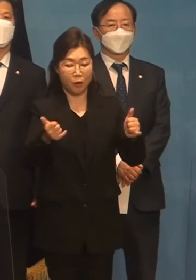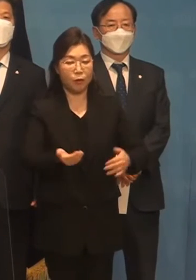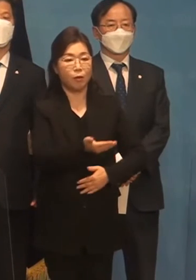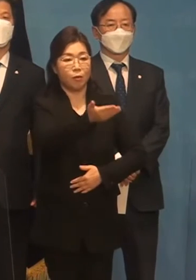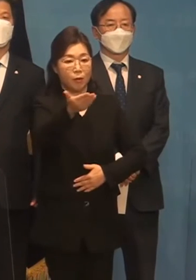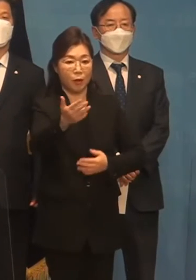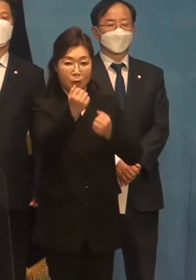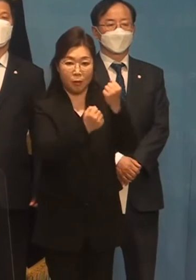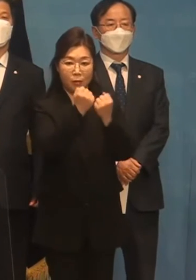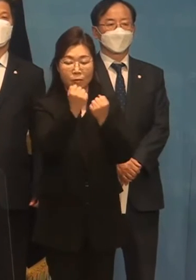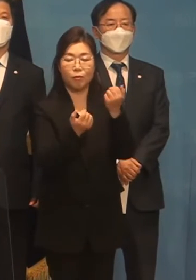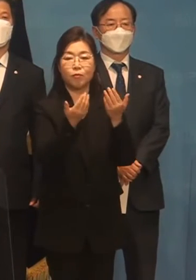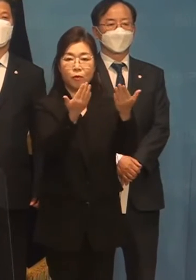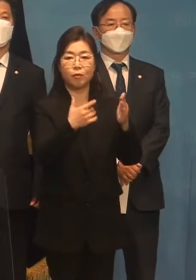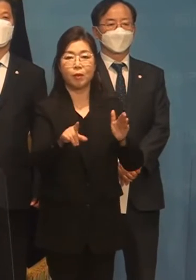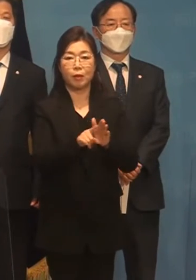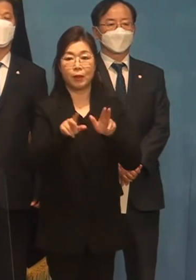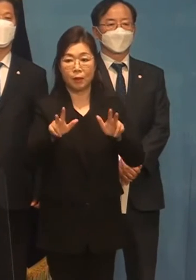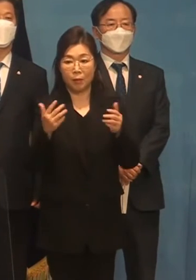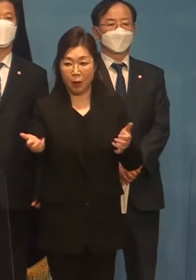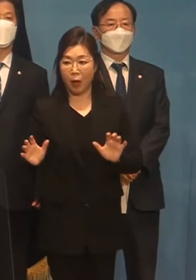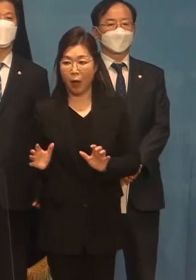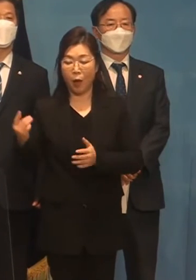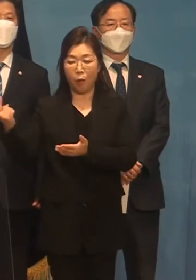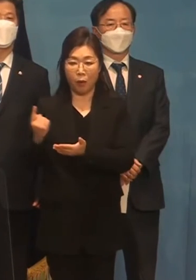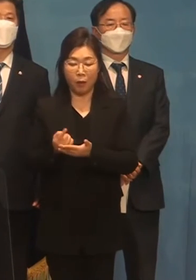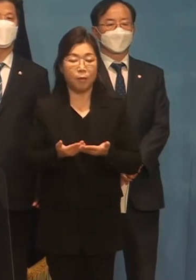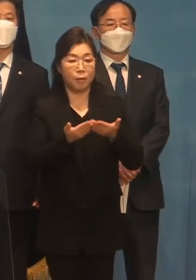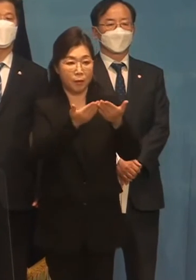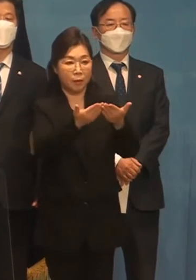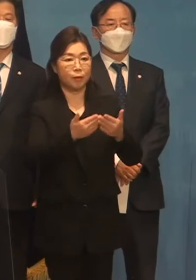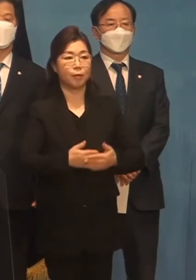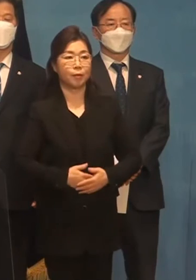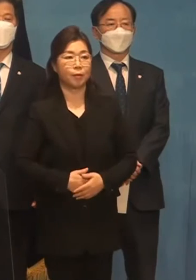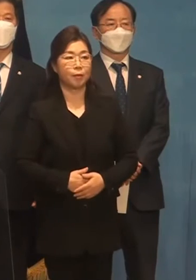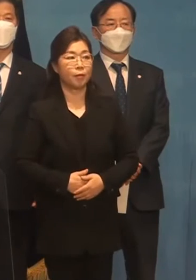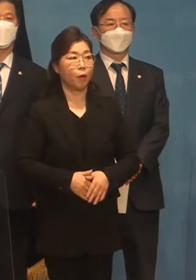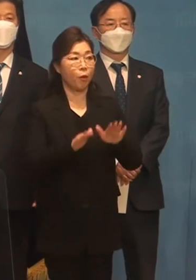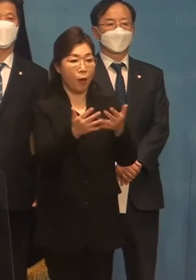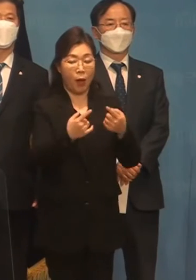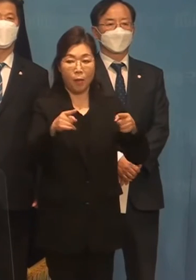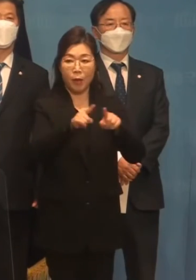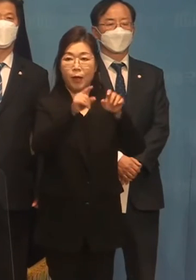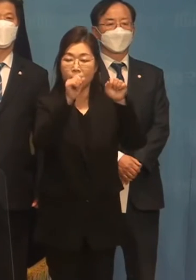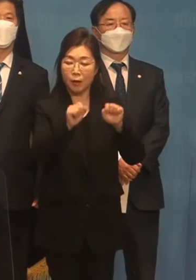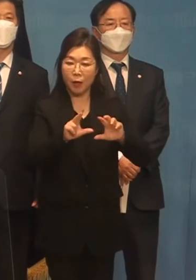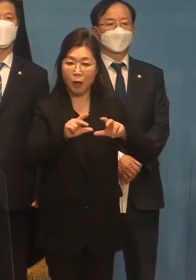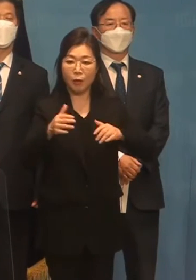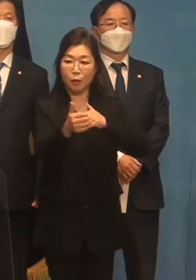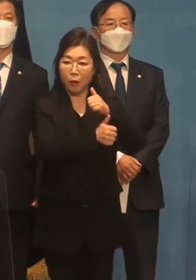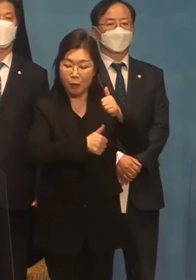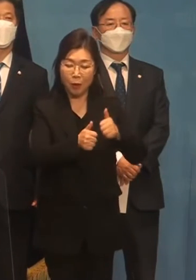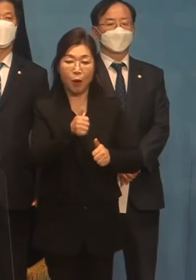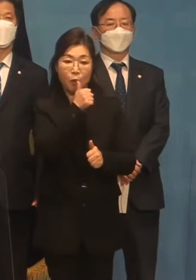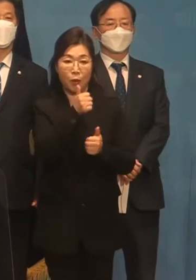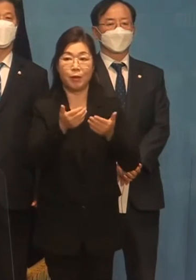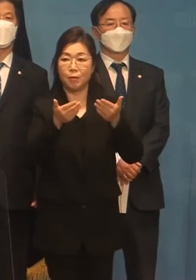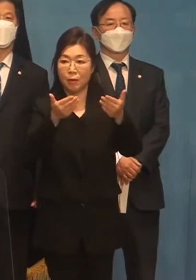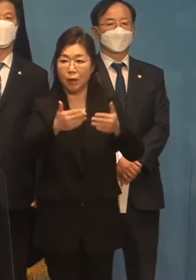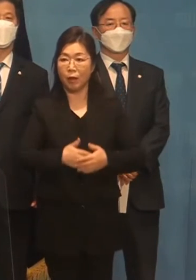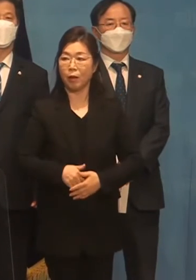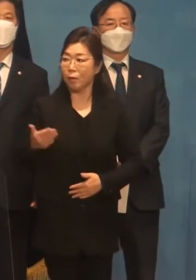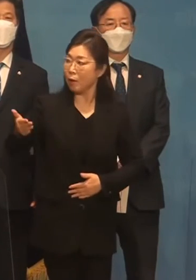여러분께 설명드리기 위해서 이 자리에 섰습니다. 오늘 함께해 주신 의원님들 잠깐 소개해